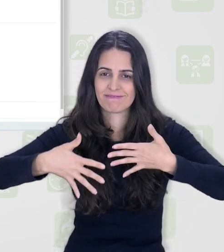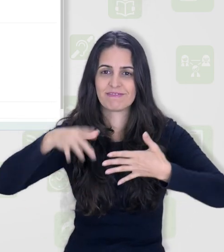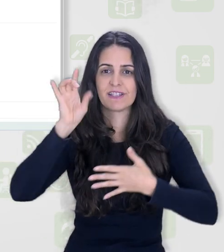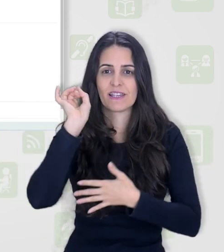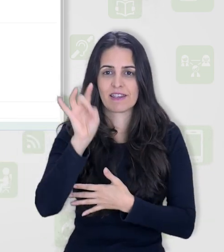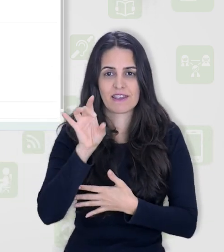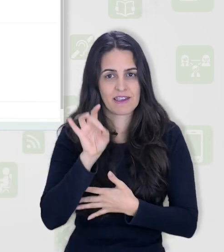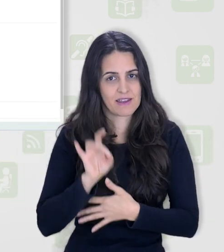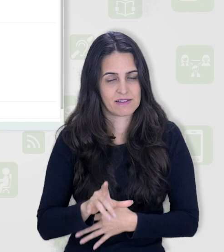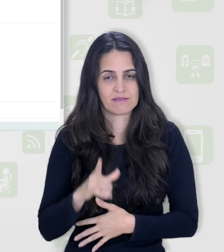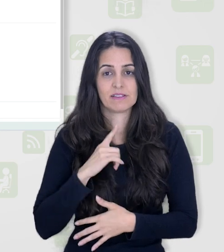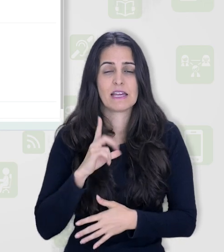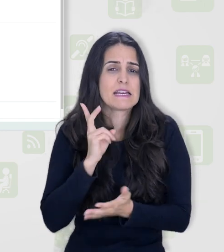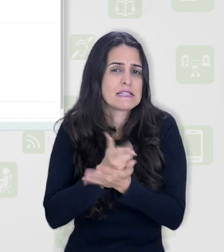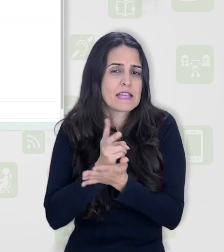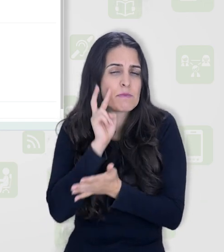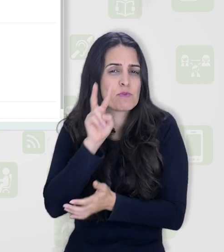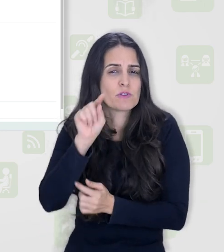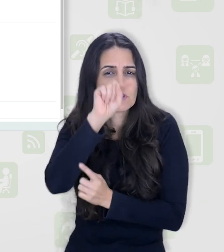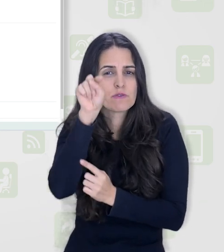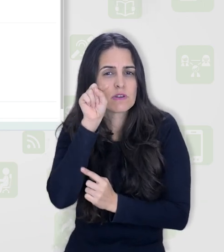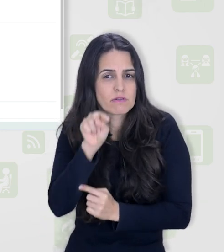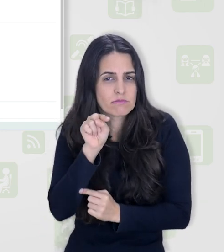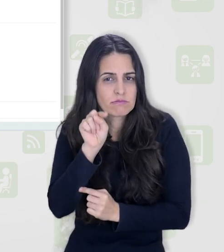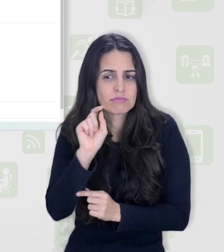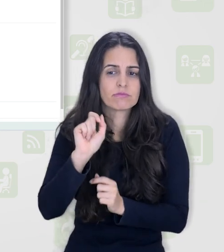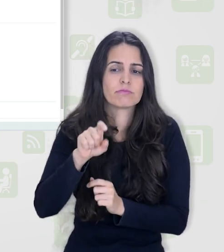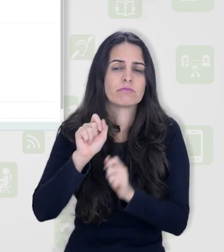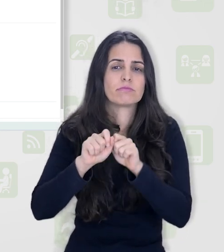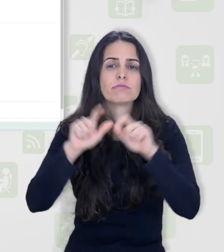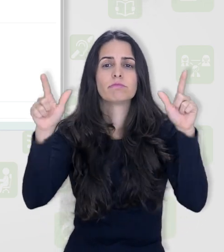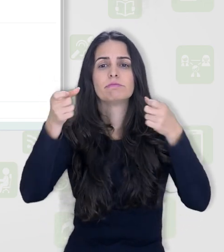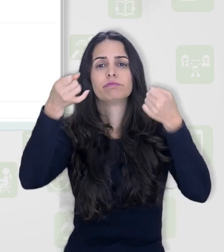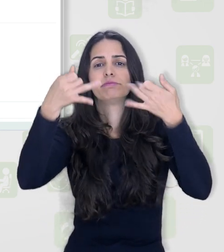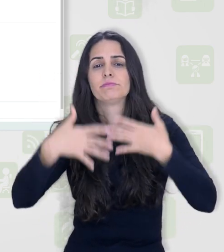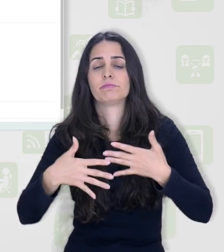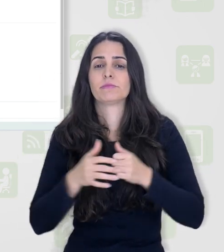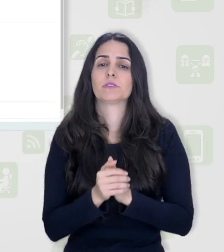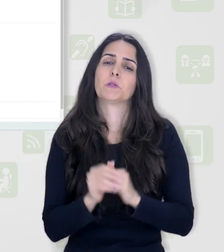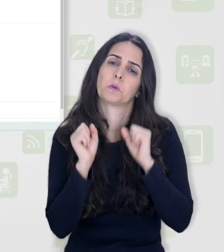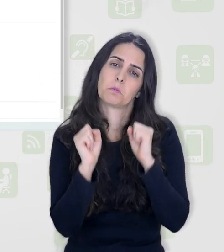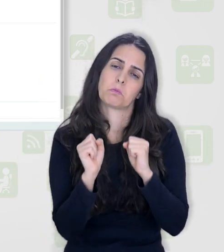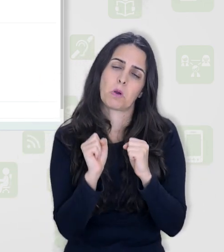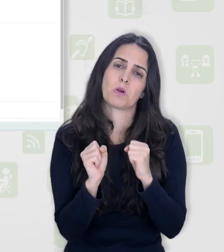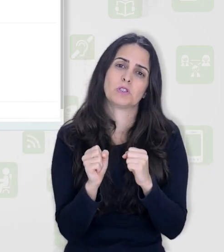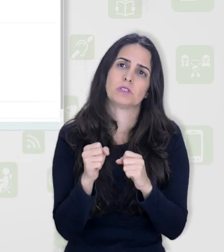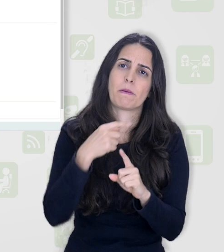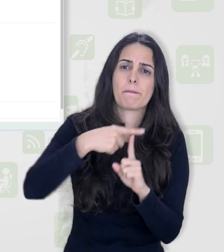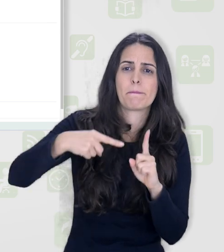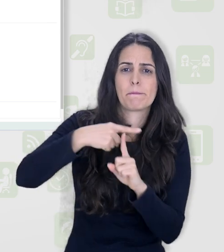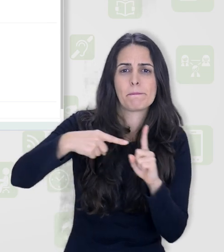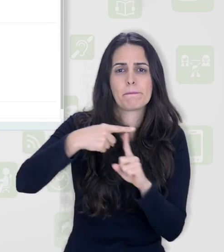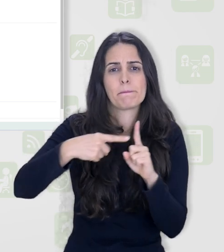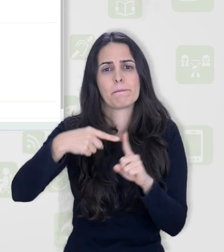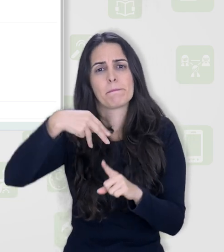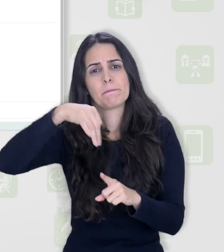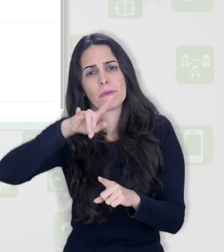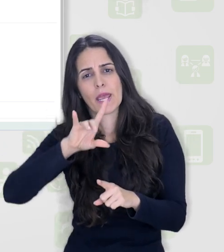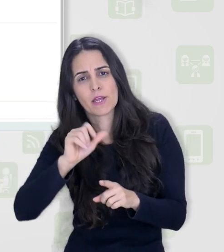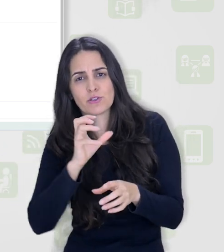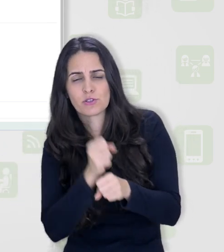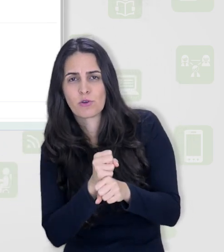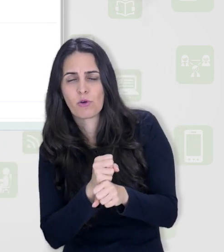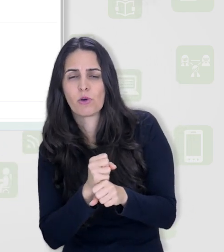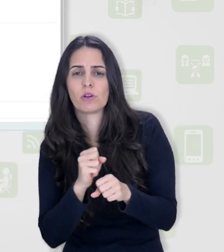oferece aqui estão nesse menu então eu posso média média ponderada média das